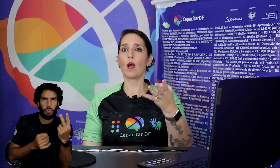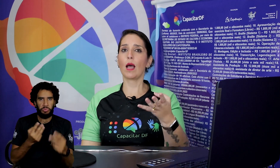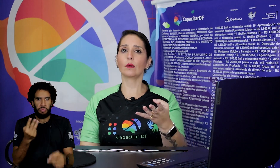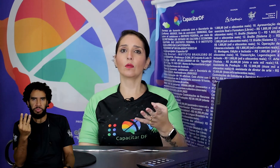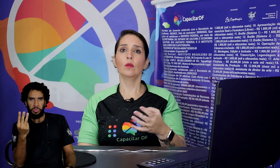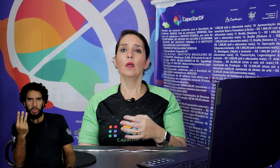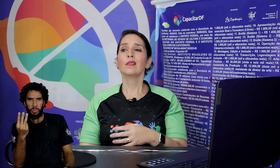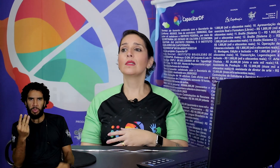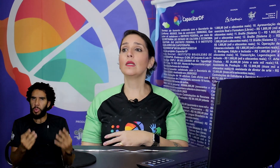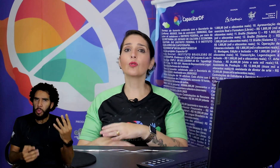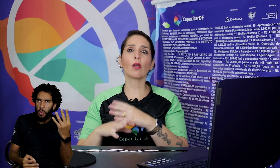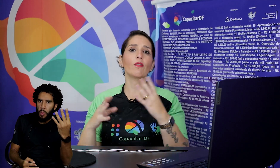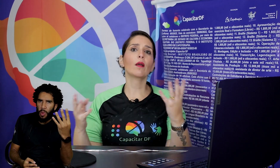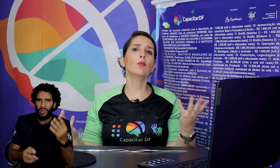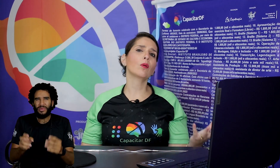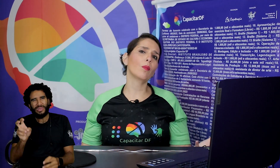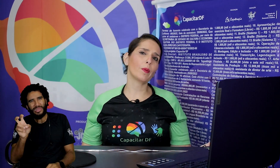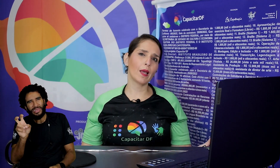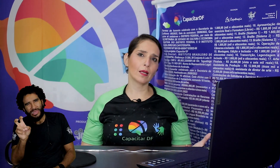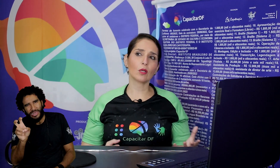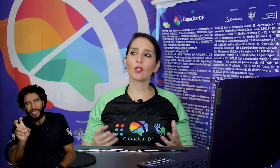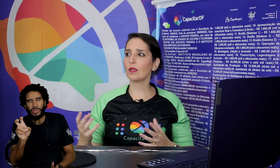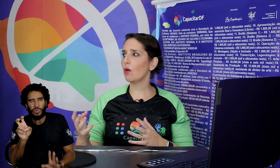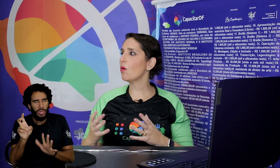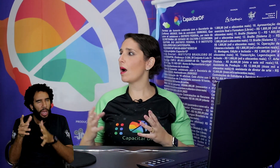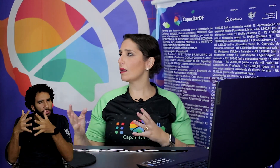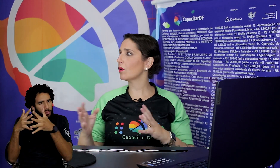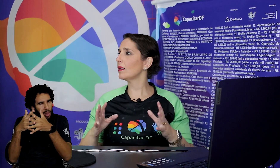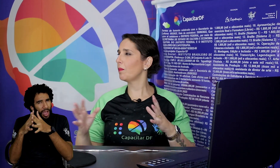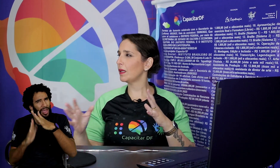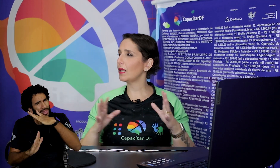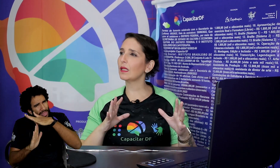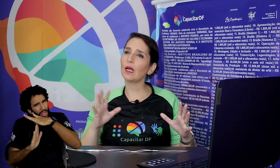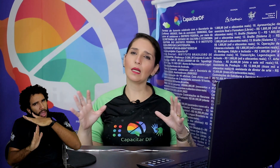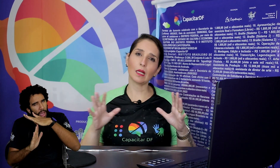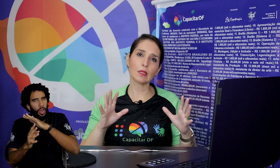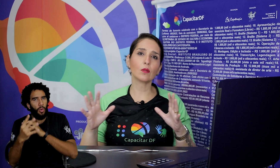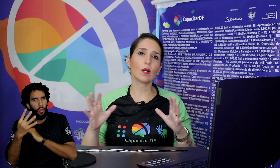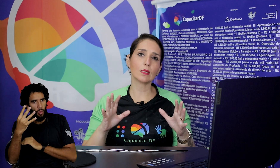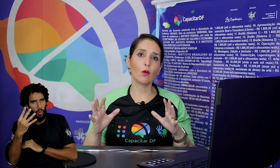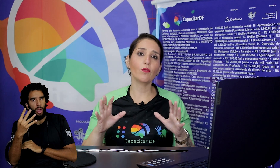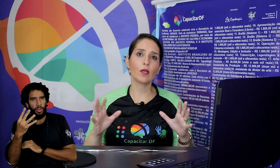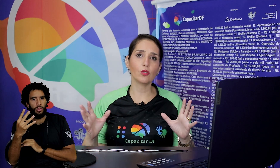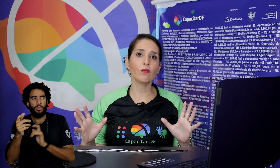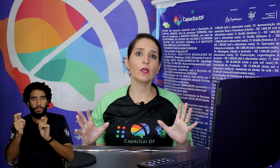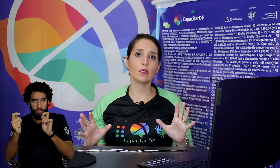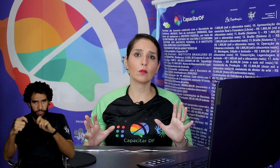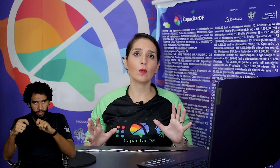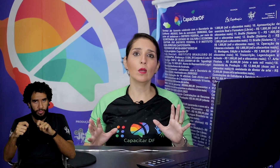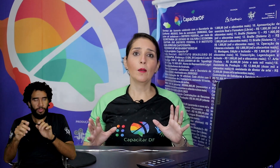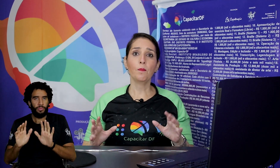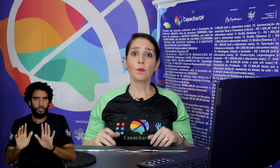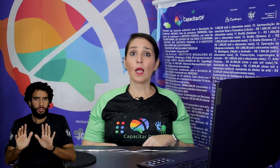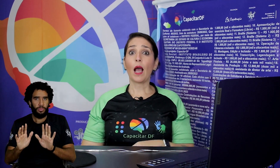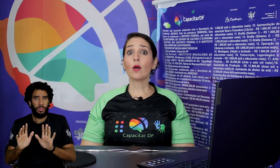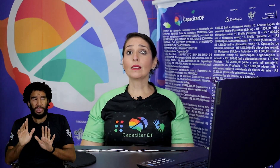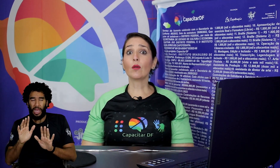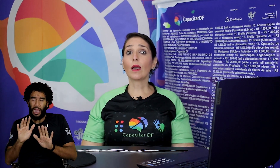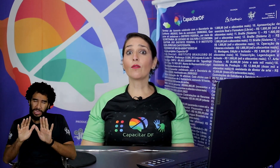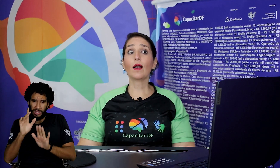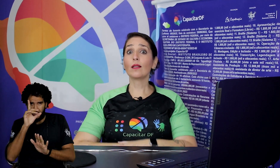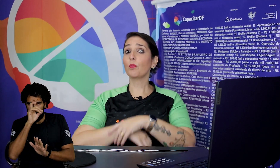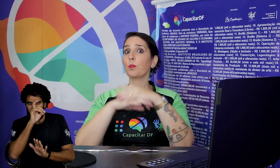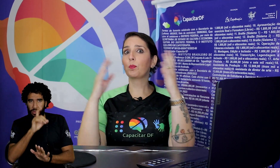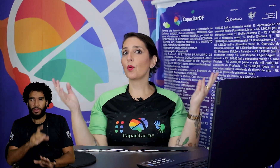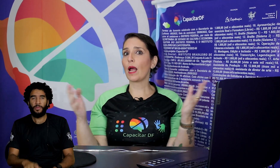são 4. 5 já fica muito complexo. Acho que até o 4, a depender da situação, fica difícil. Agora, e se eu